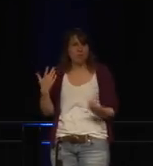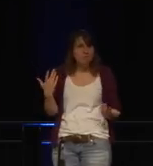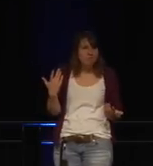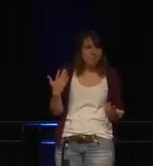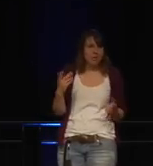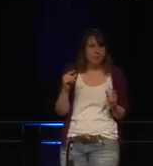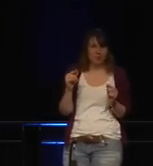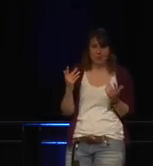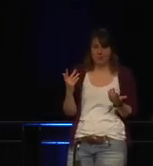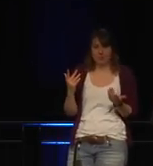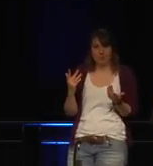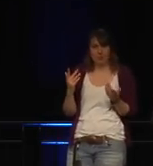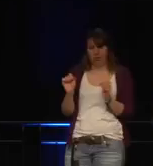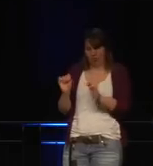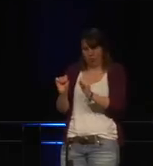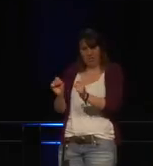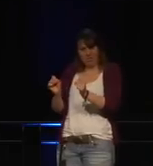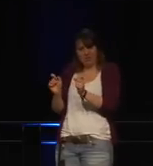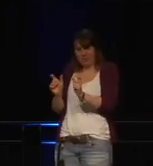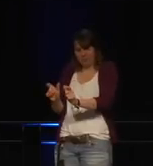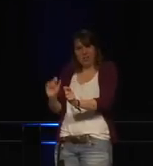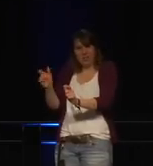Y descubrieron que es muy inseguro.